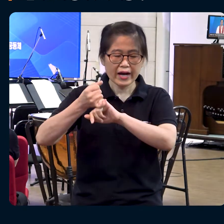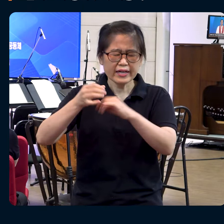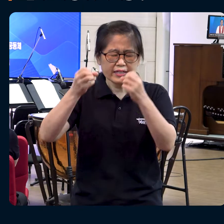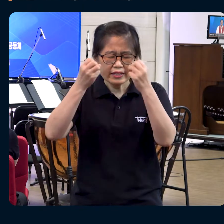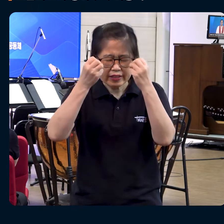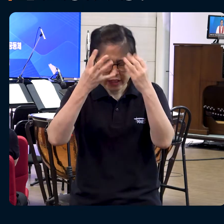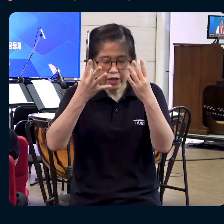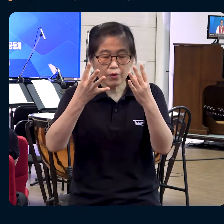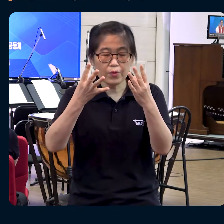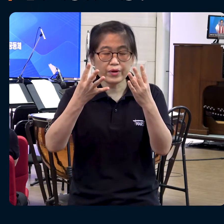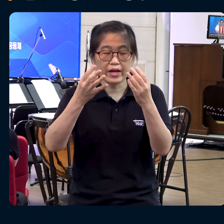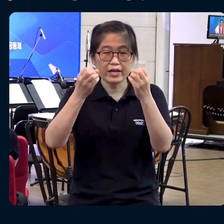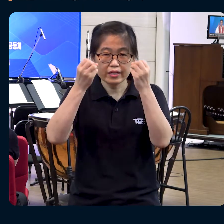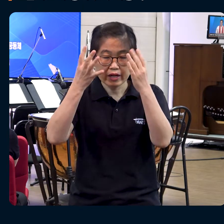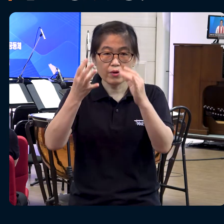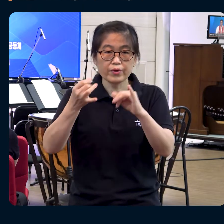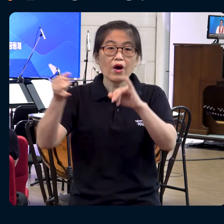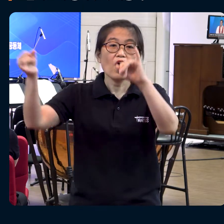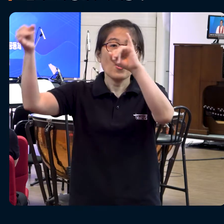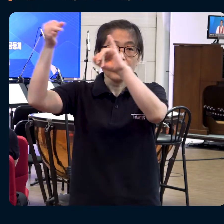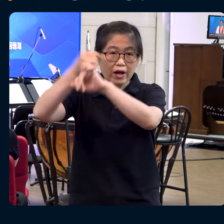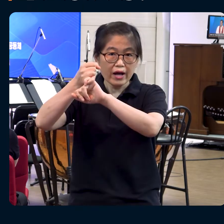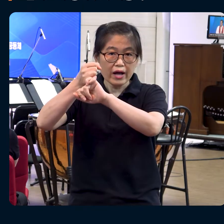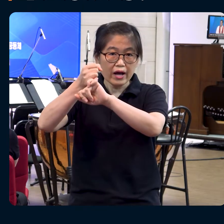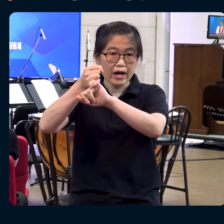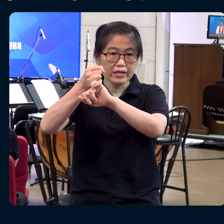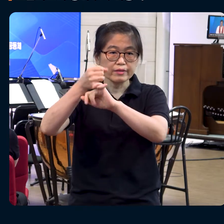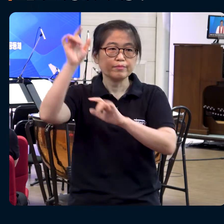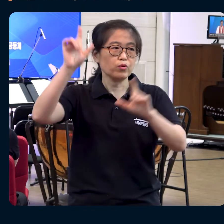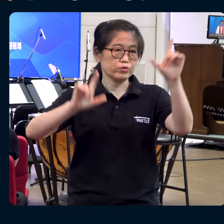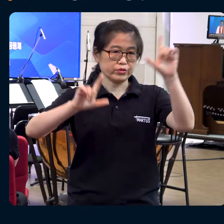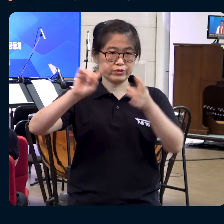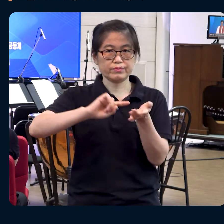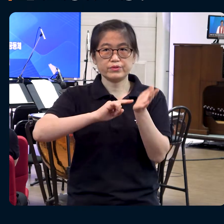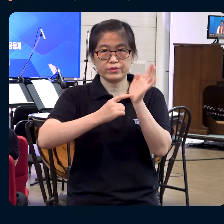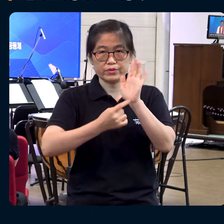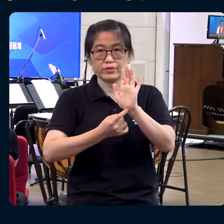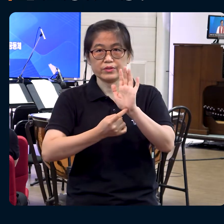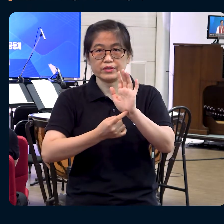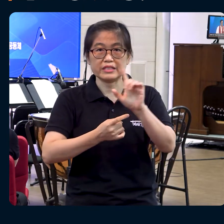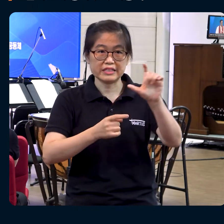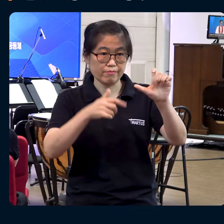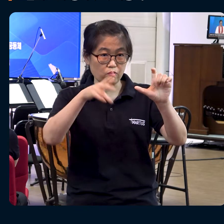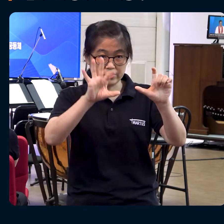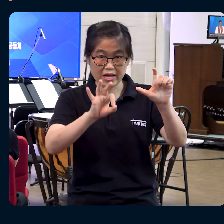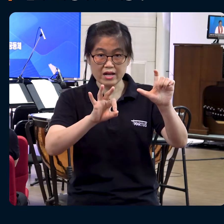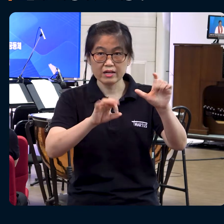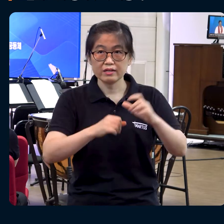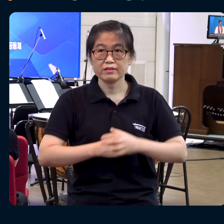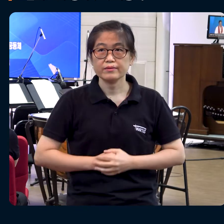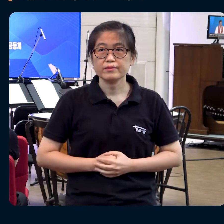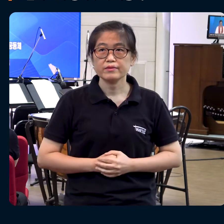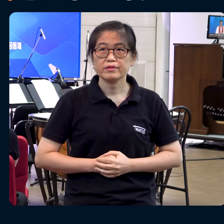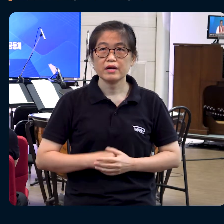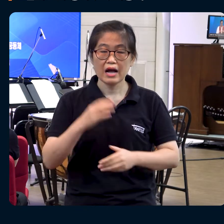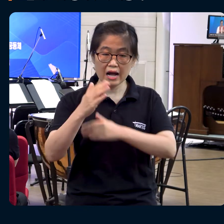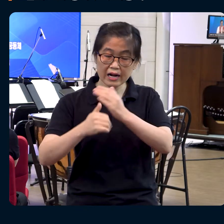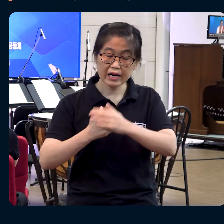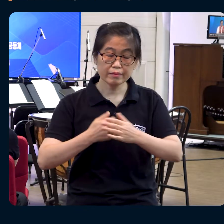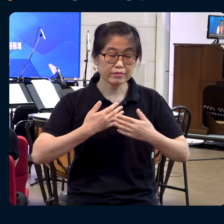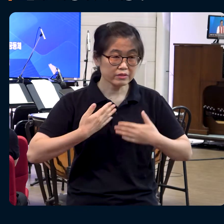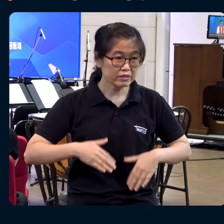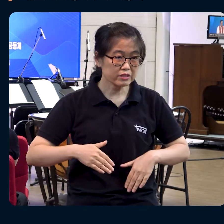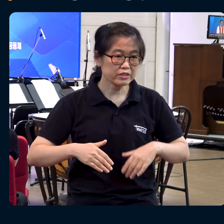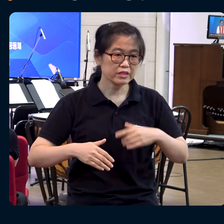한번 새롭게 맺는 그런 장면이라는 것을 알게 된 거예요. 여러분, 그렇습니다. 하나님은요,